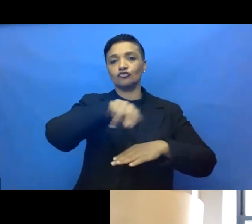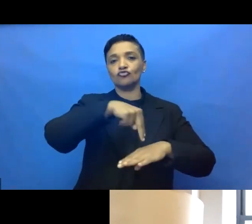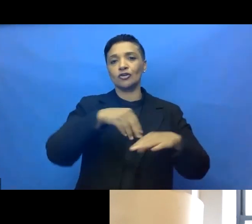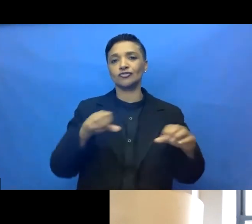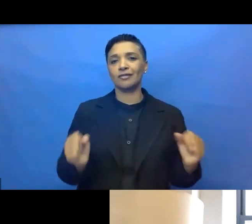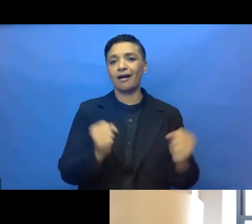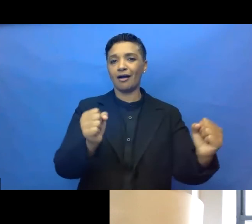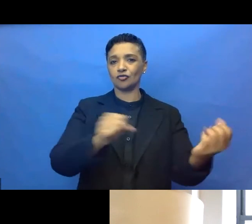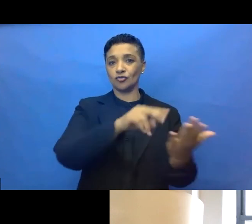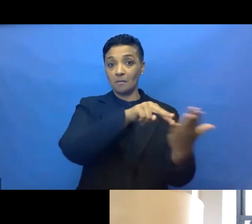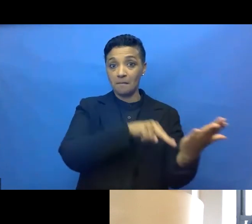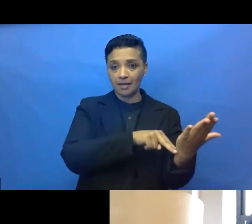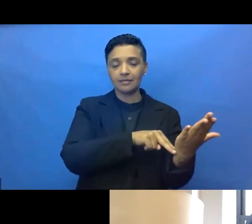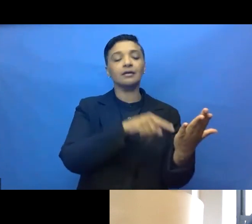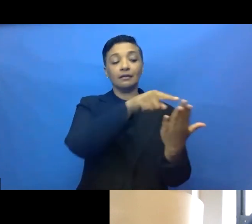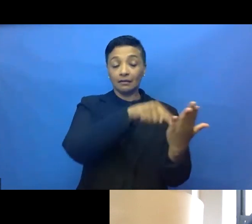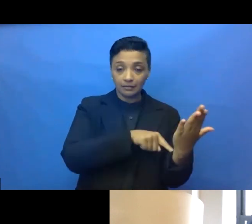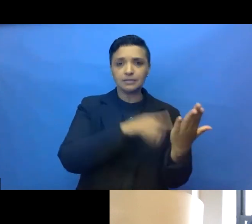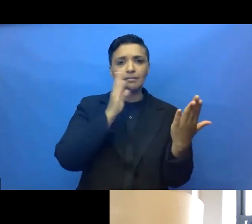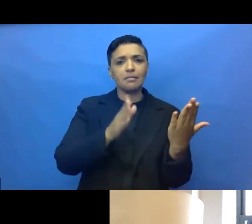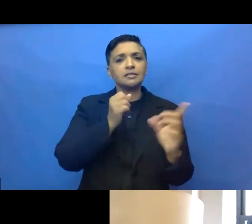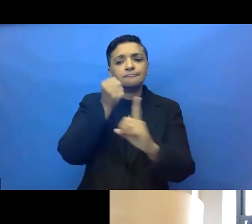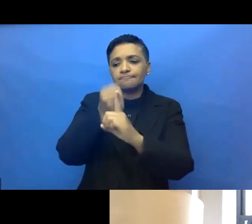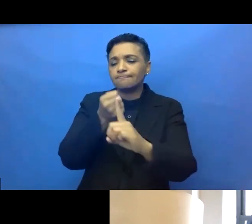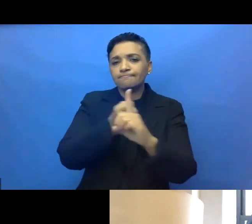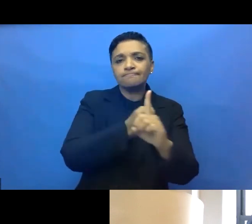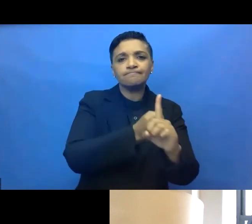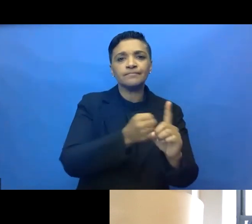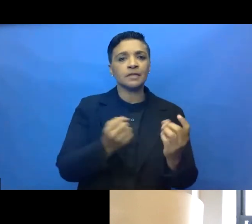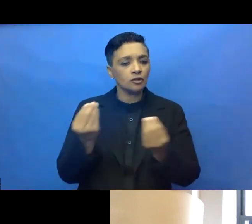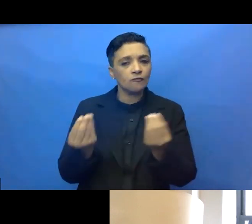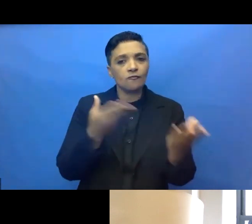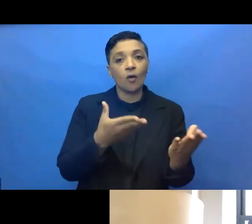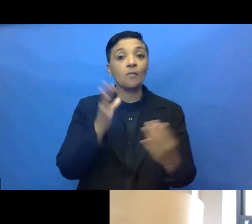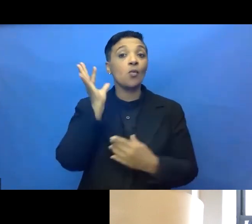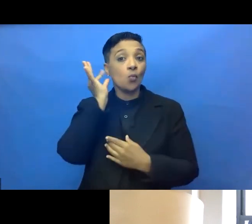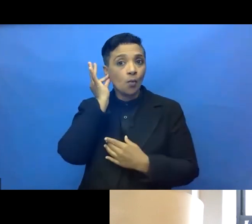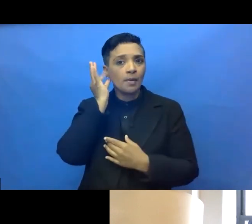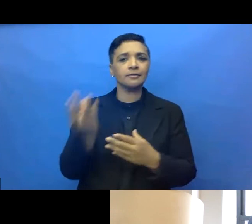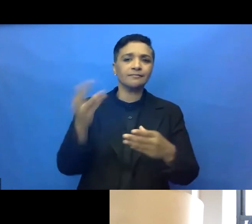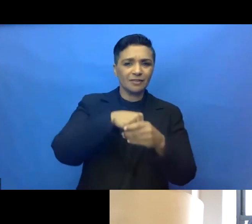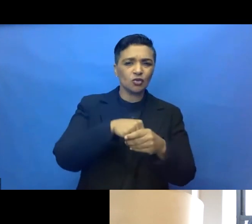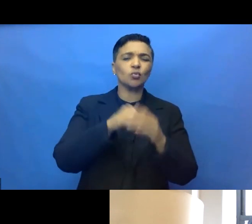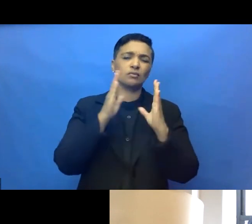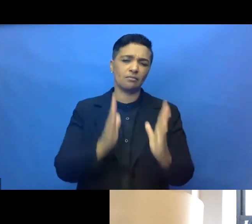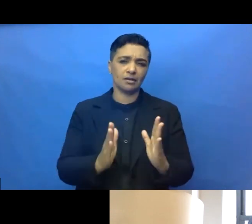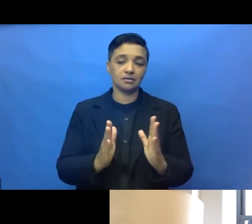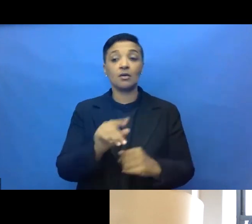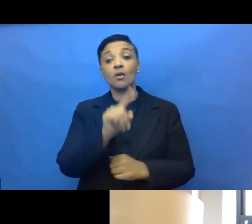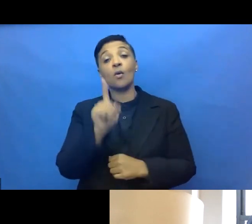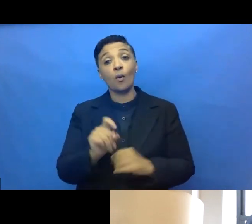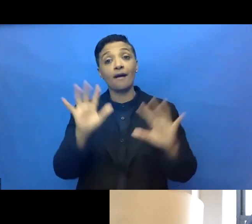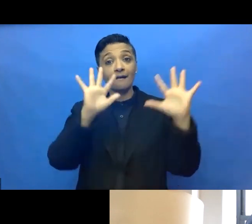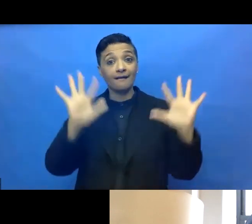de l'ONU le font de manière habituelle et il